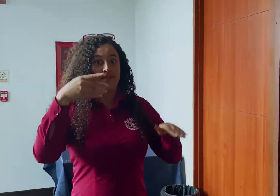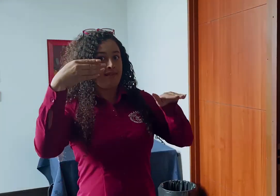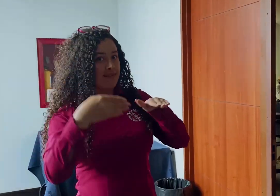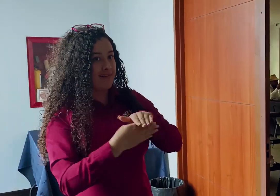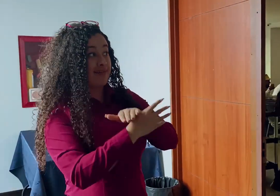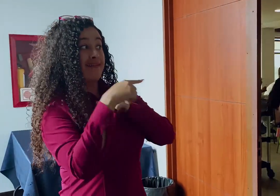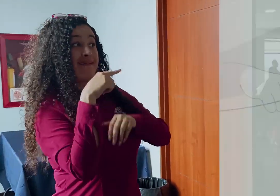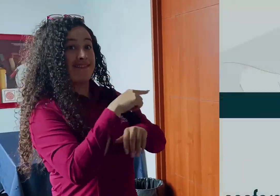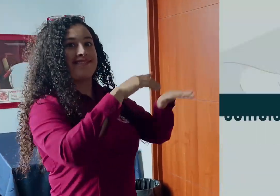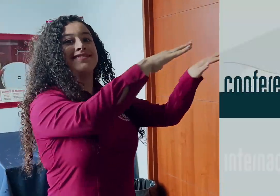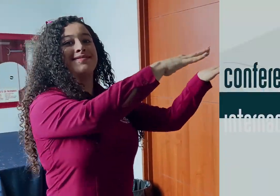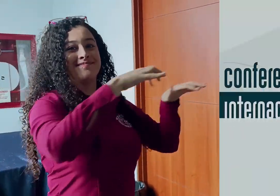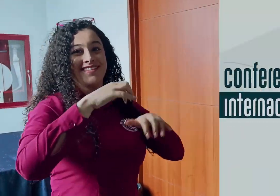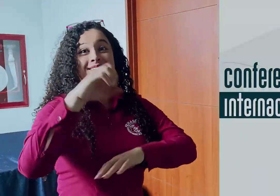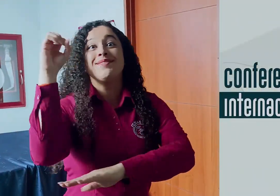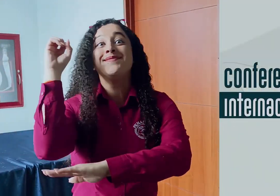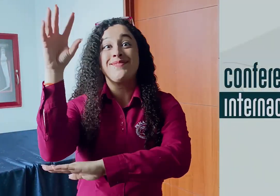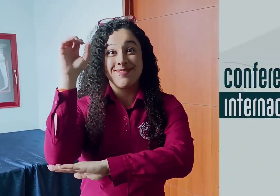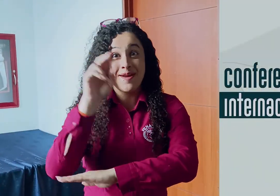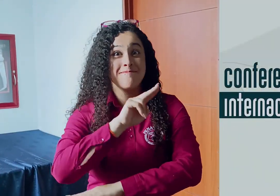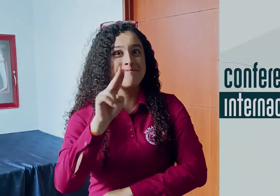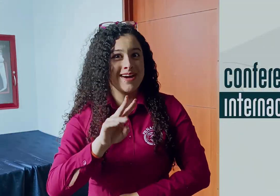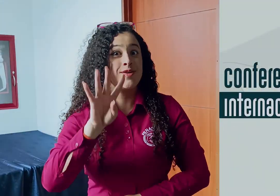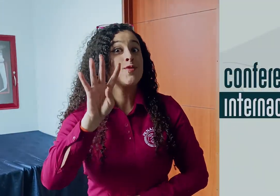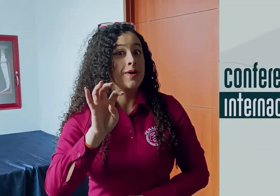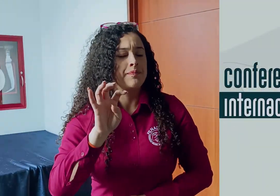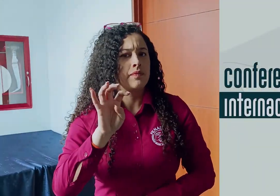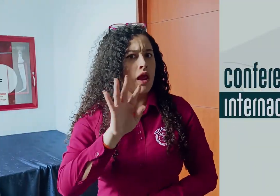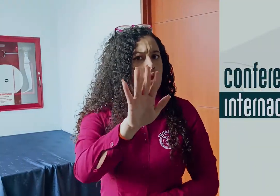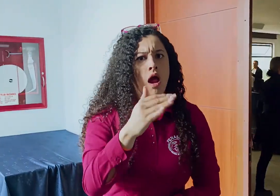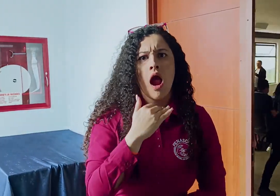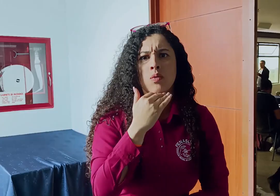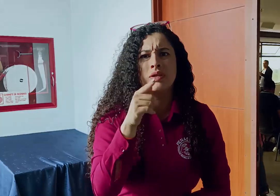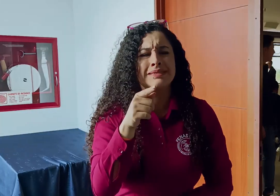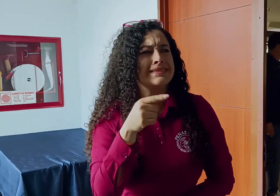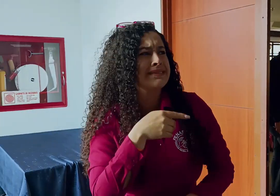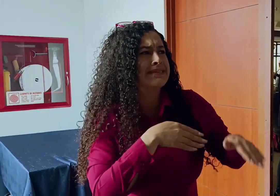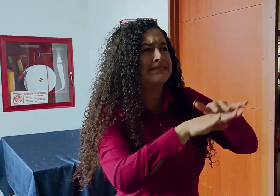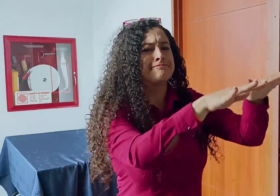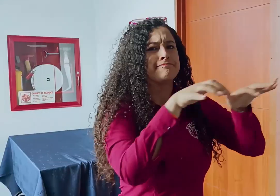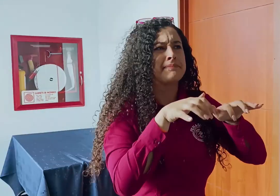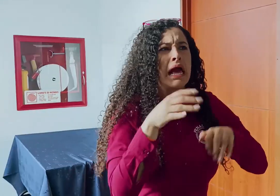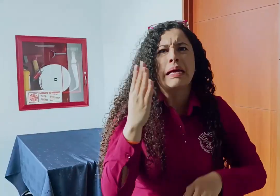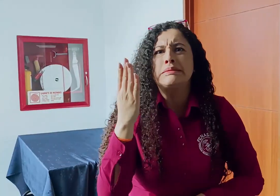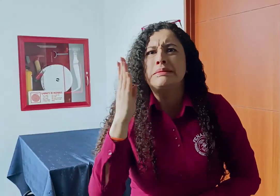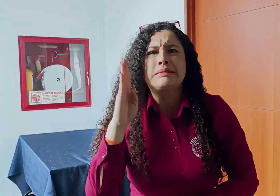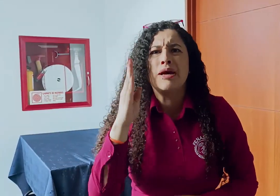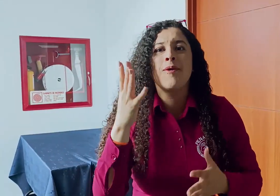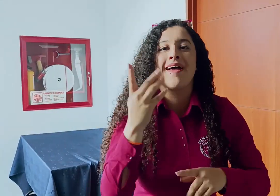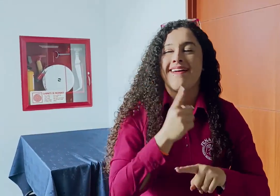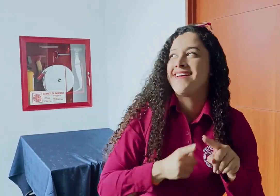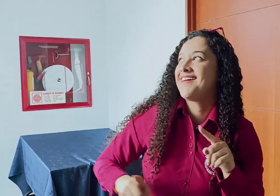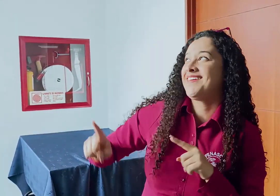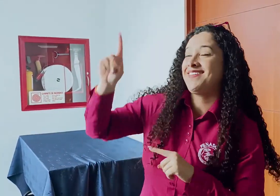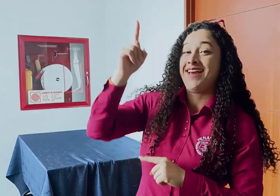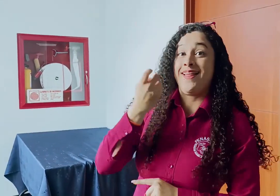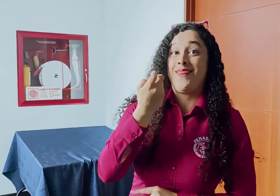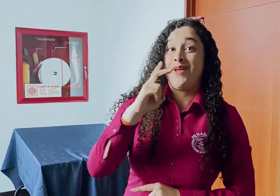será en este espacio la conferencia internacional el próximo 9 de marzo pero si necesitan ingresar al baño toca subir